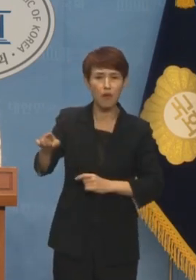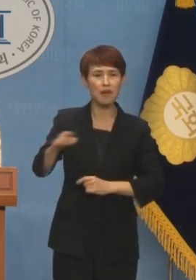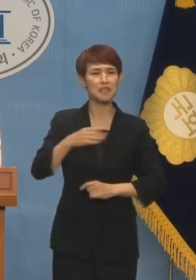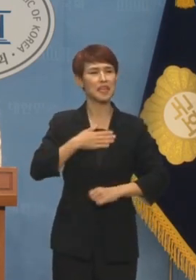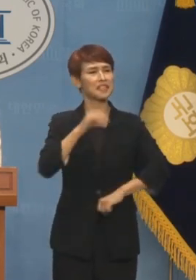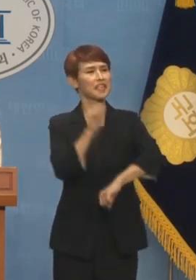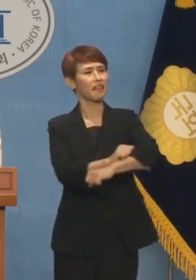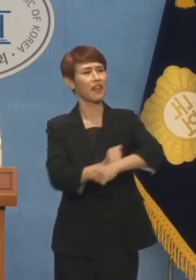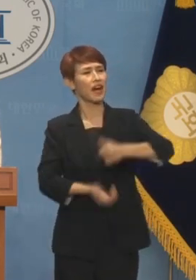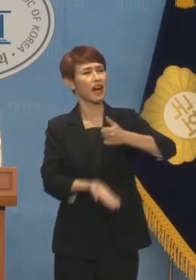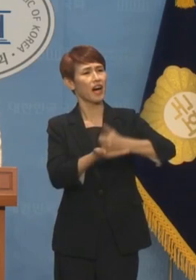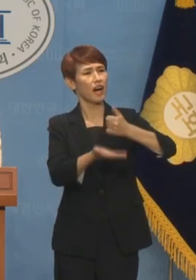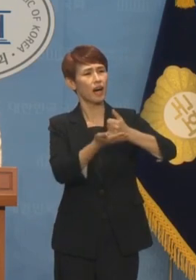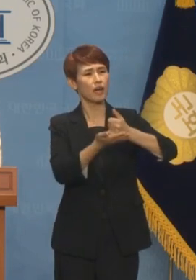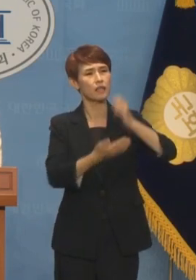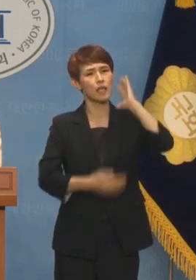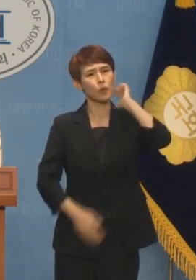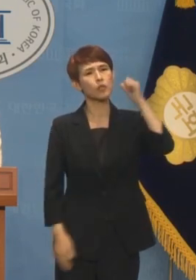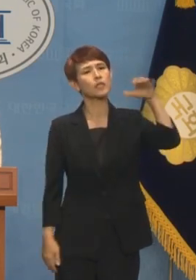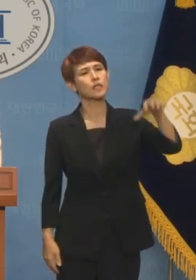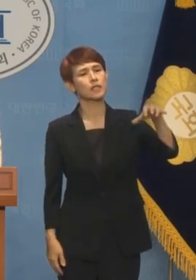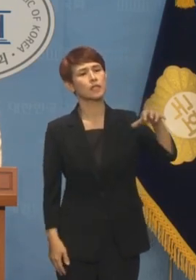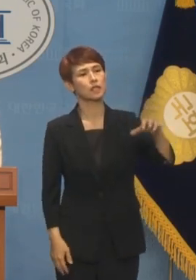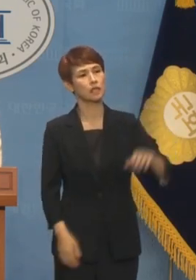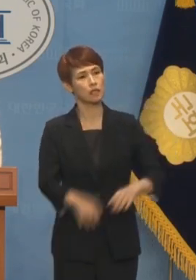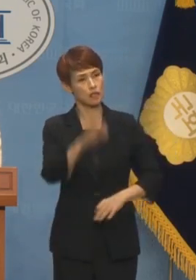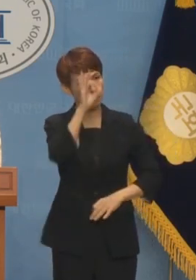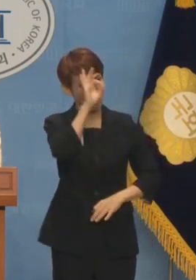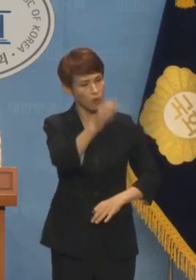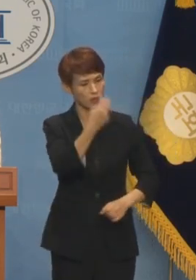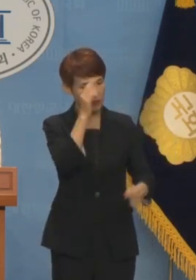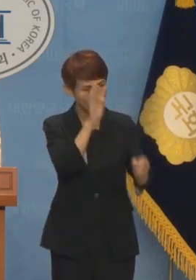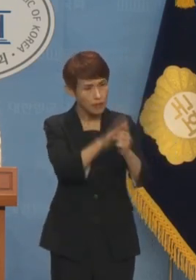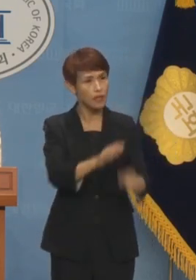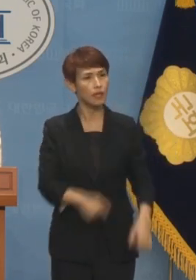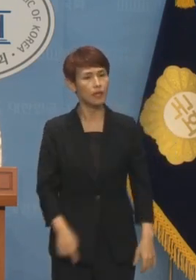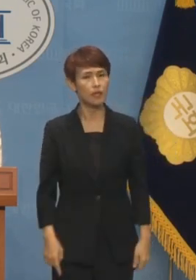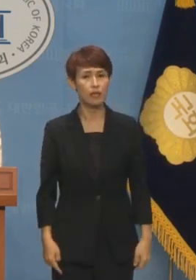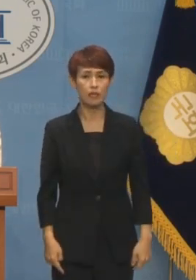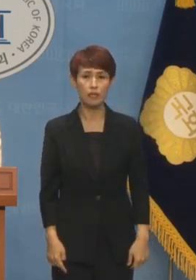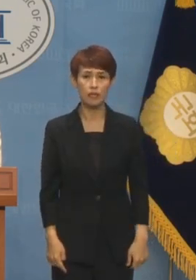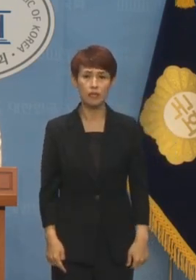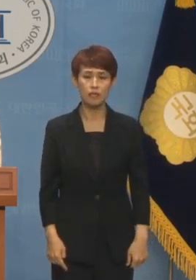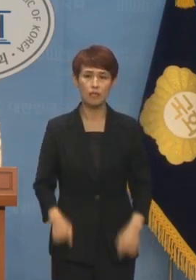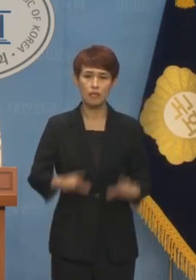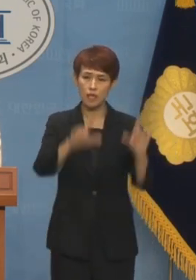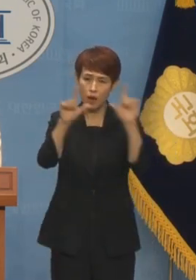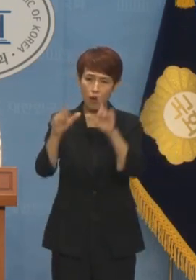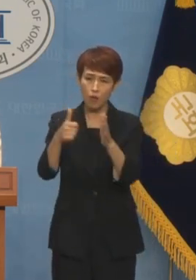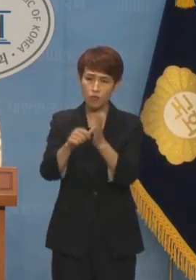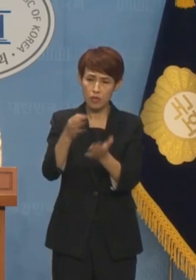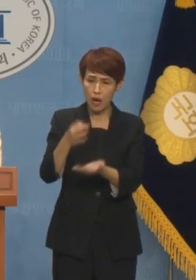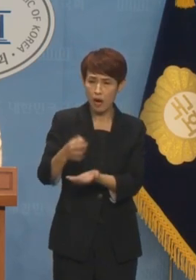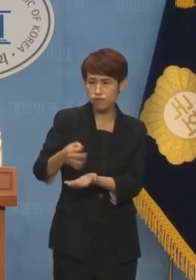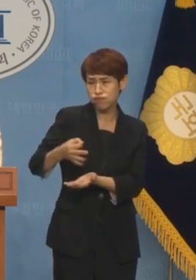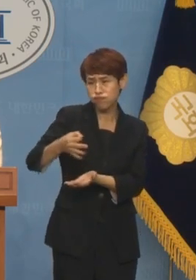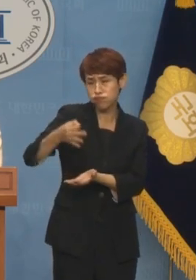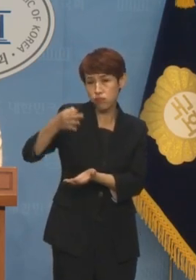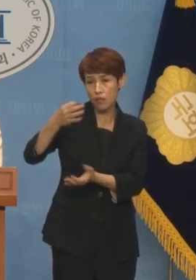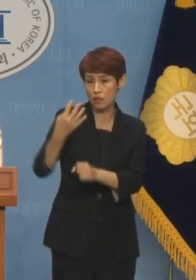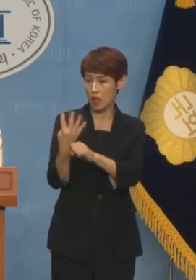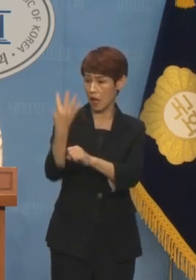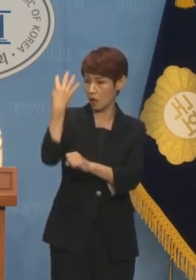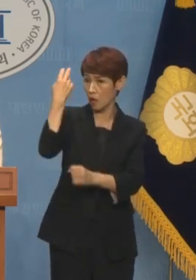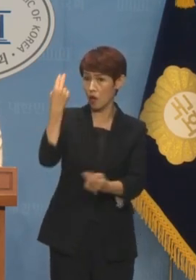자화자찬만 늘어놓는 대통령실에 기가 막힙니다. 당장 생활물가 지수는 4년 전